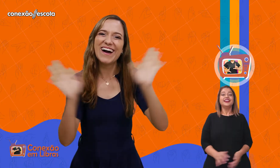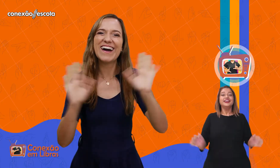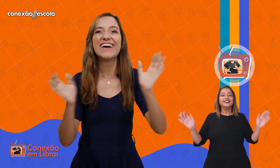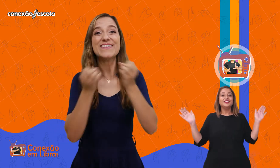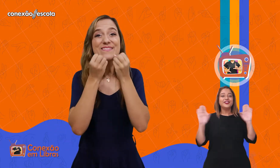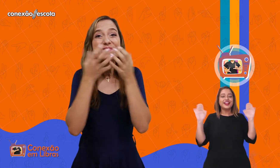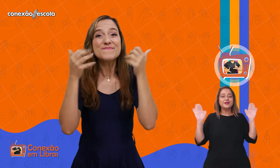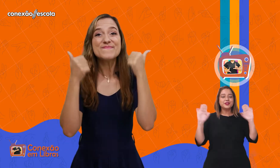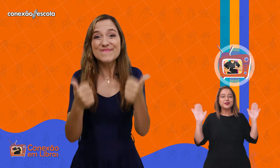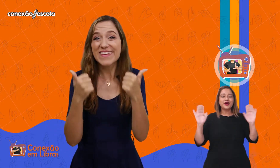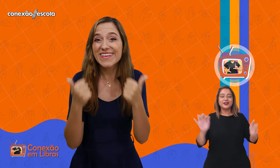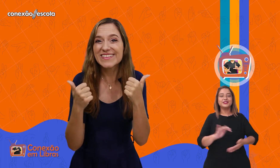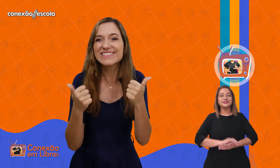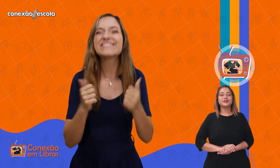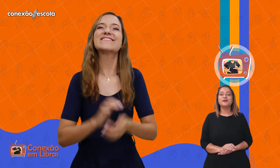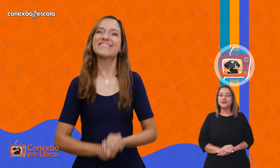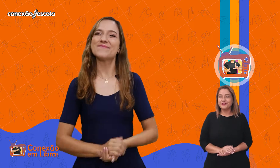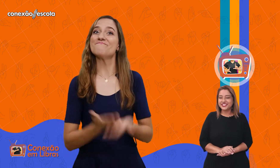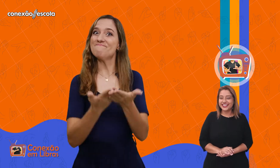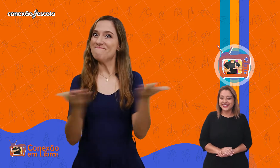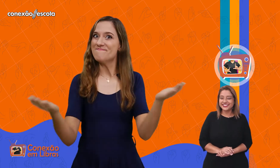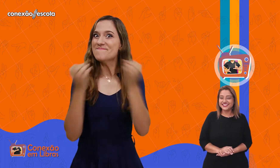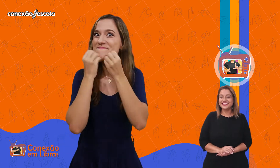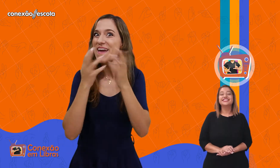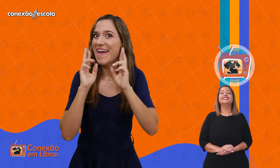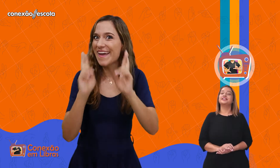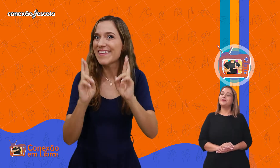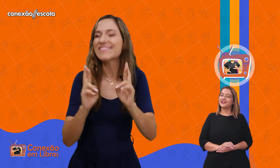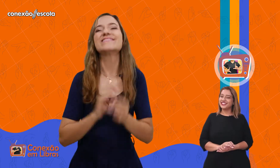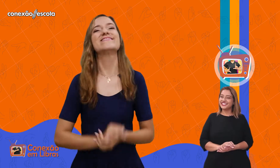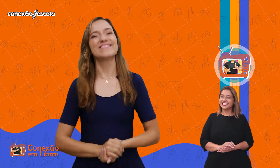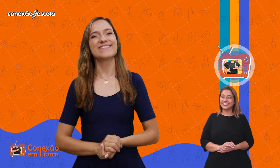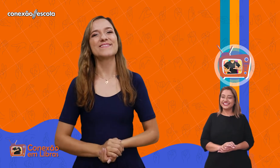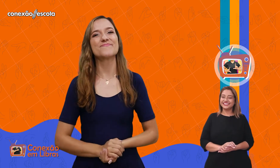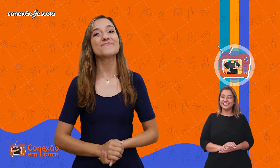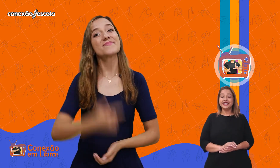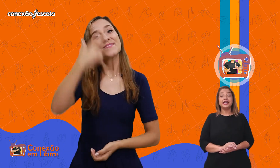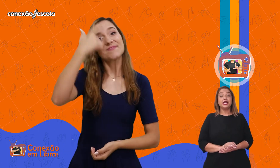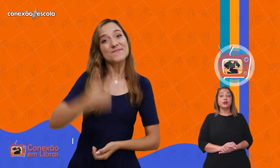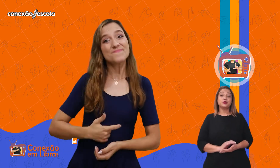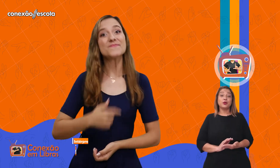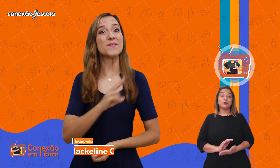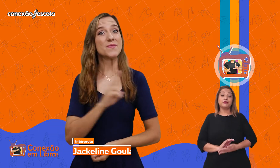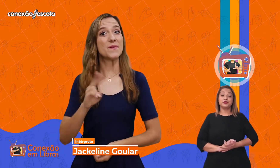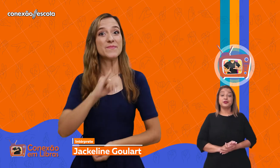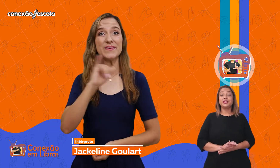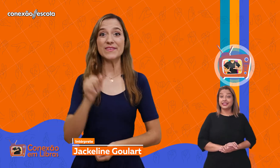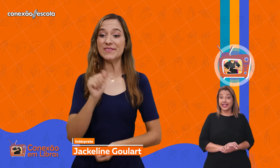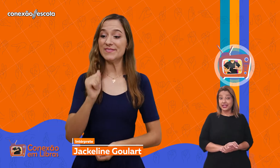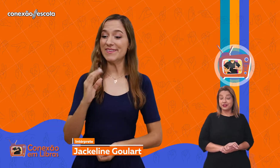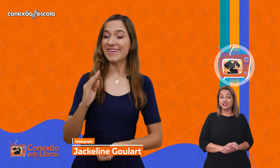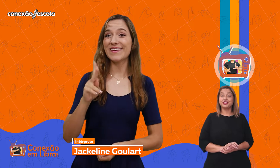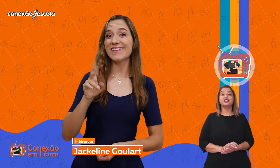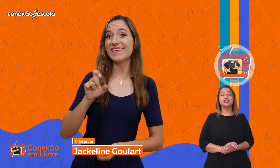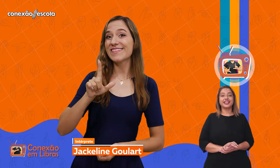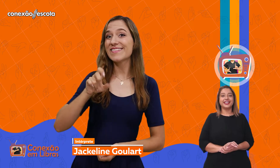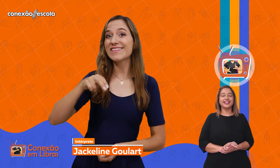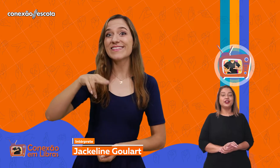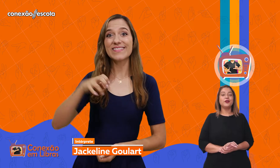Olá pessoal, tudo bem com vocês? Espero que sim. Eu sou a professora e intérprete Jaqueline